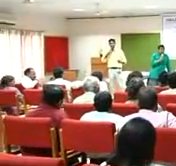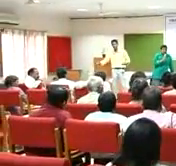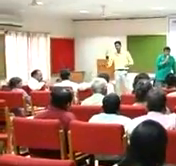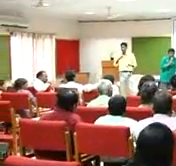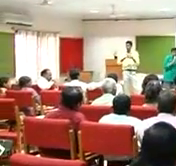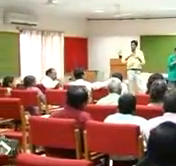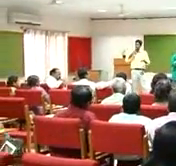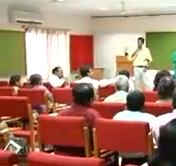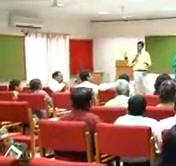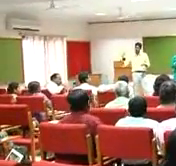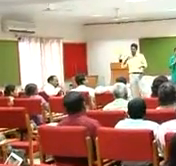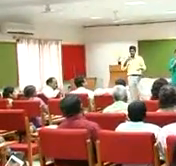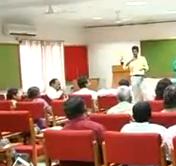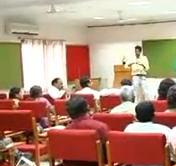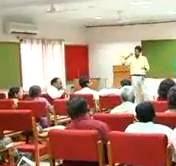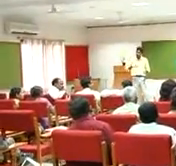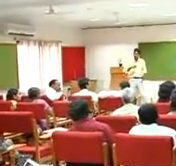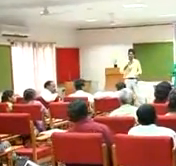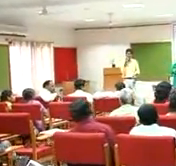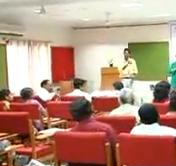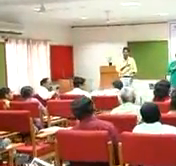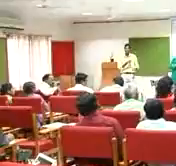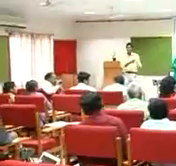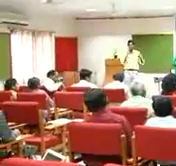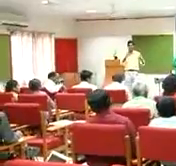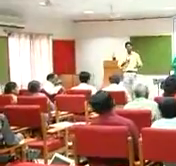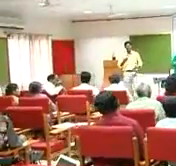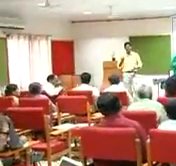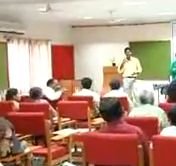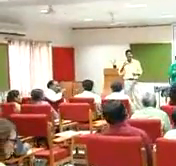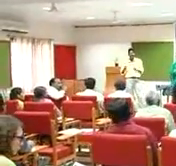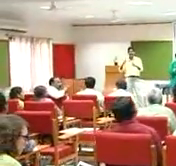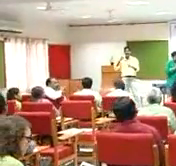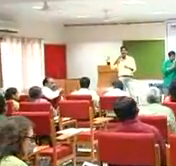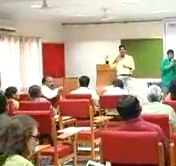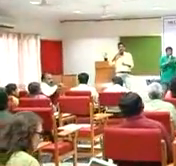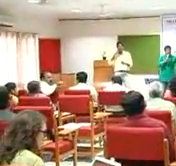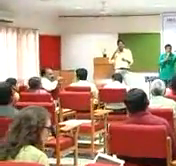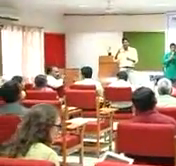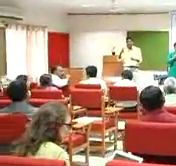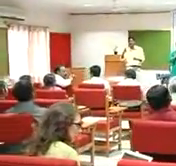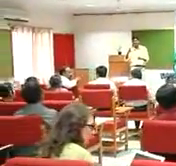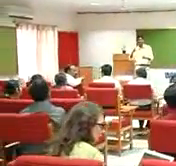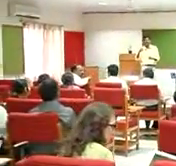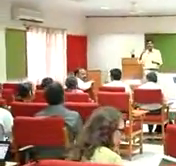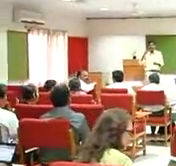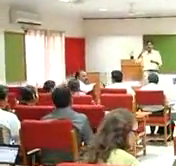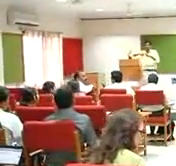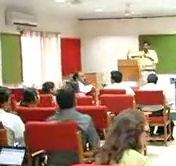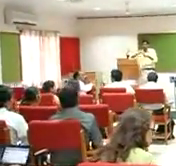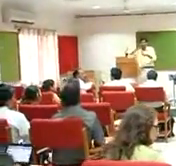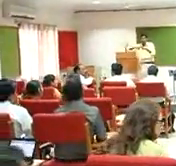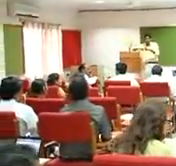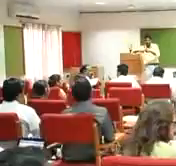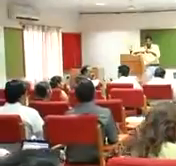है, क्योंकि ये जो बुद्धांक जो निकलता है, आईक्यू जो निकलता है और जो क्वेश्चंस हम लोग